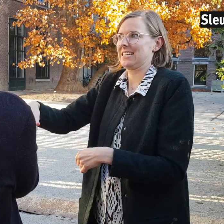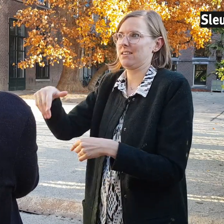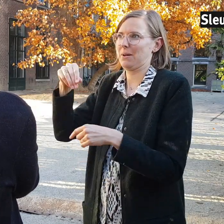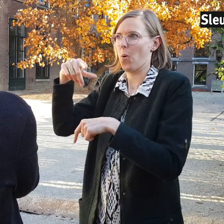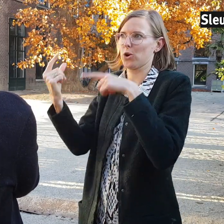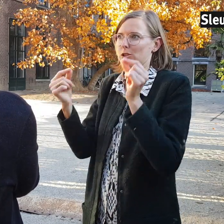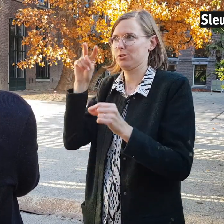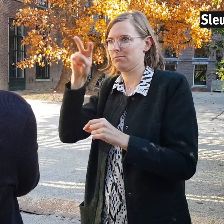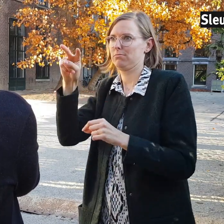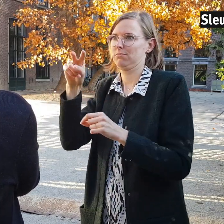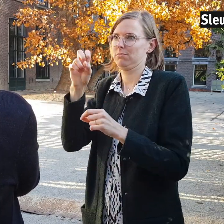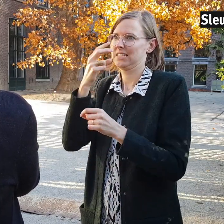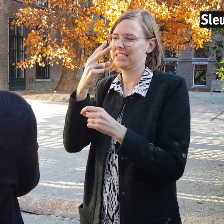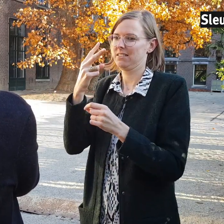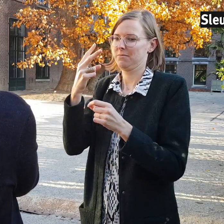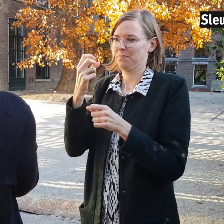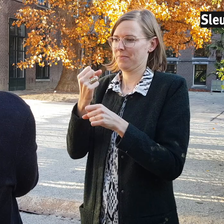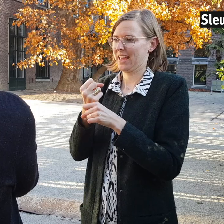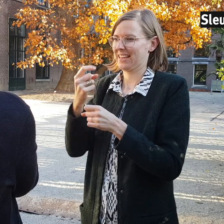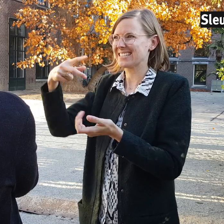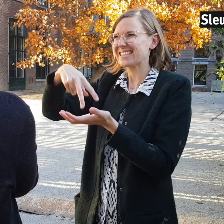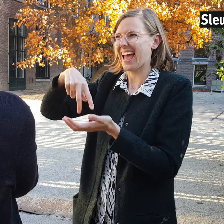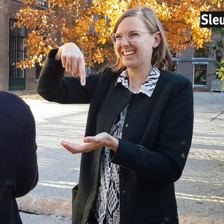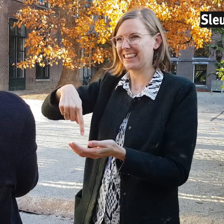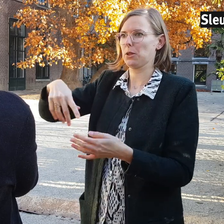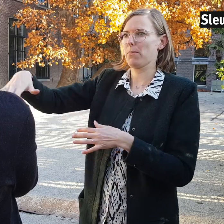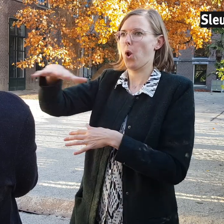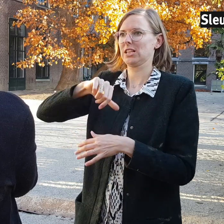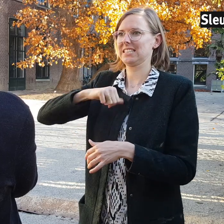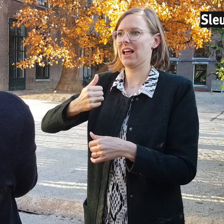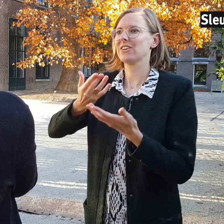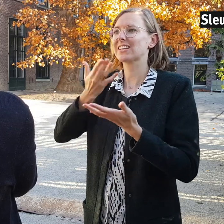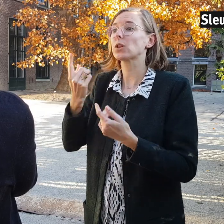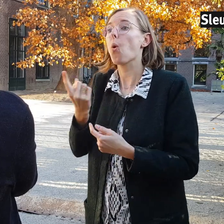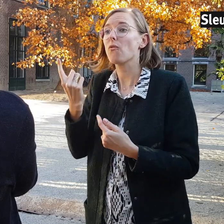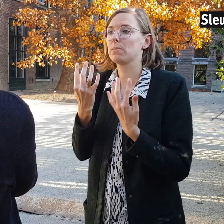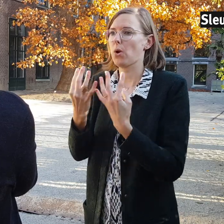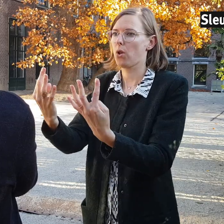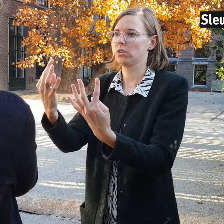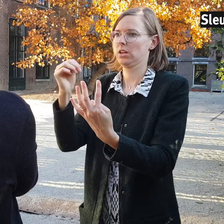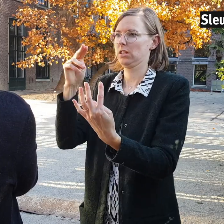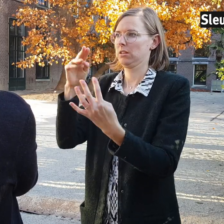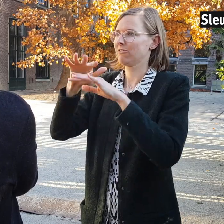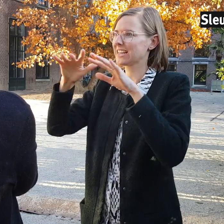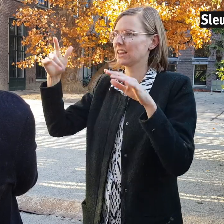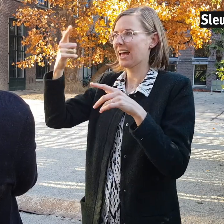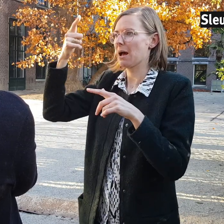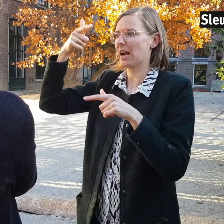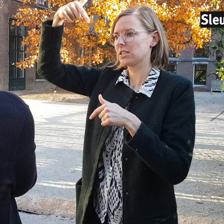vatten? Ik denk dat het leuker is als mensen gewoon zelf langskomen in de hortes. En hij staat